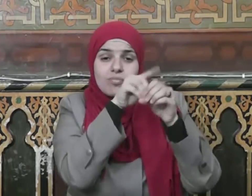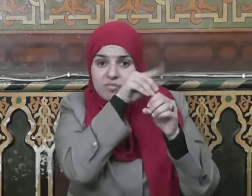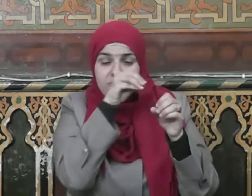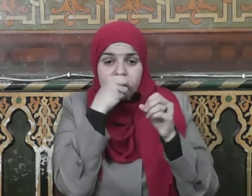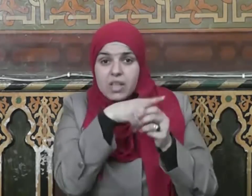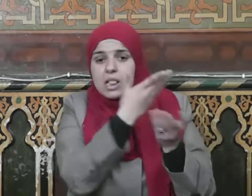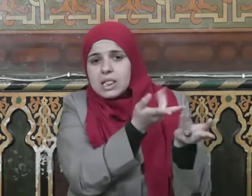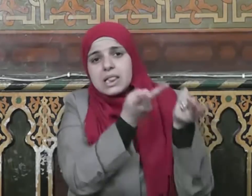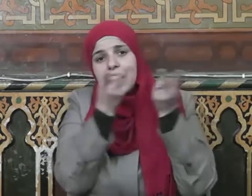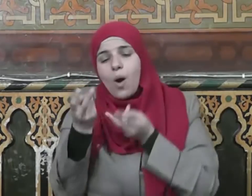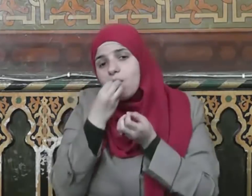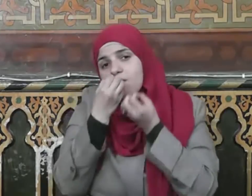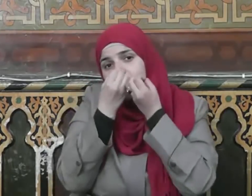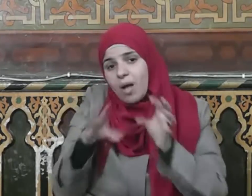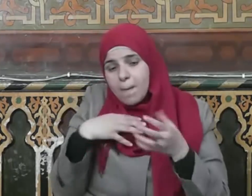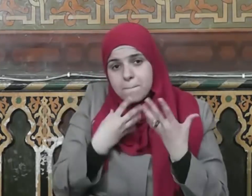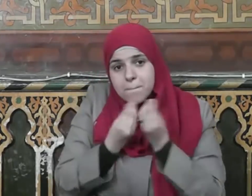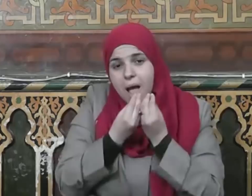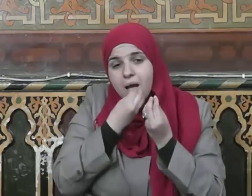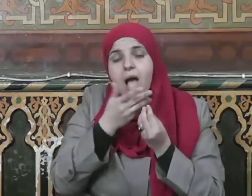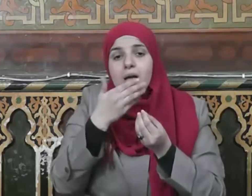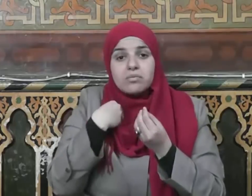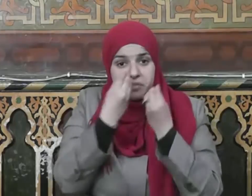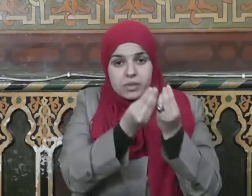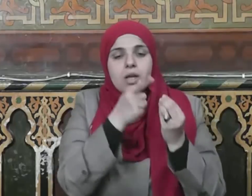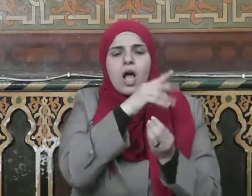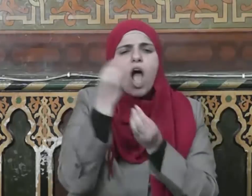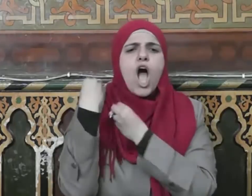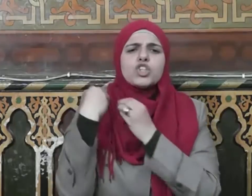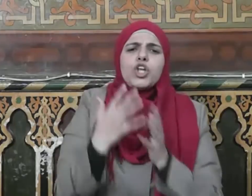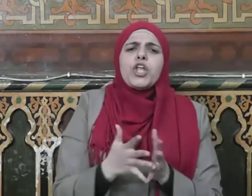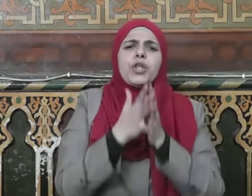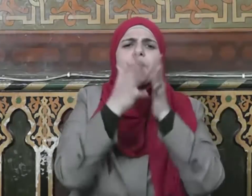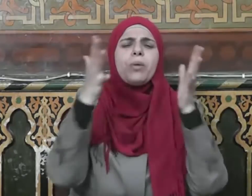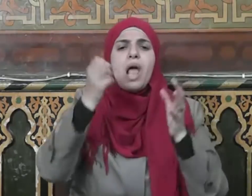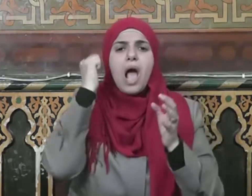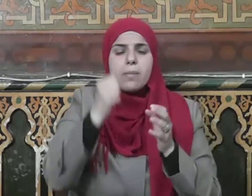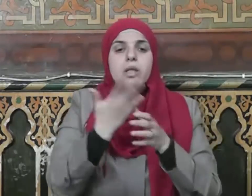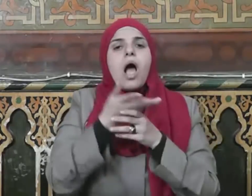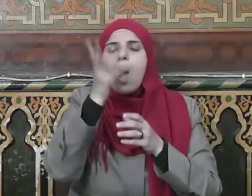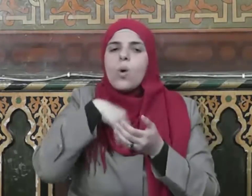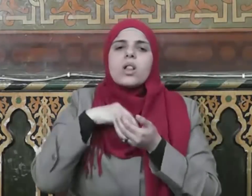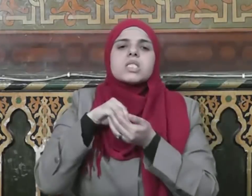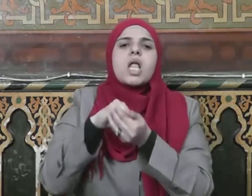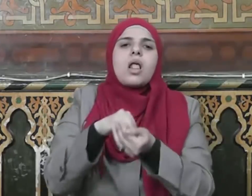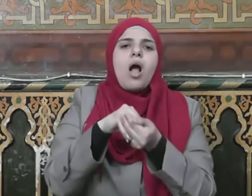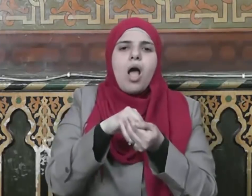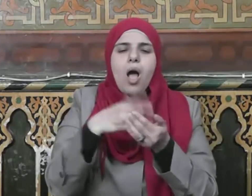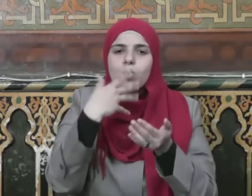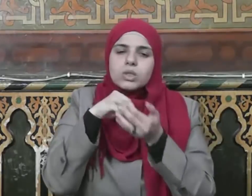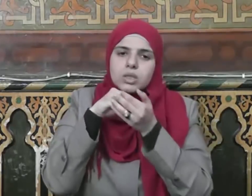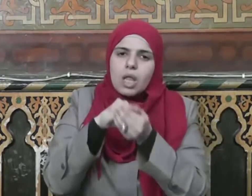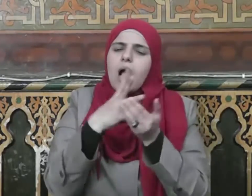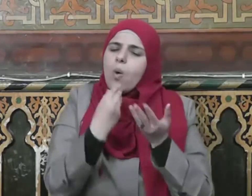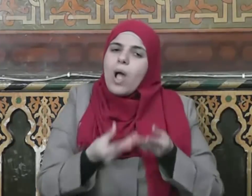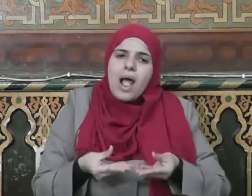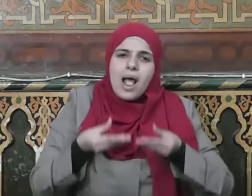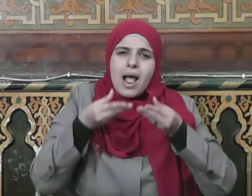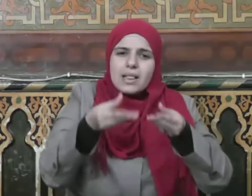الإفطار أو وفر له طعاما، أو حكما بأن تصدق عليه أو أهداه ما يفطر